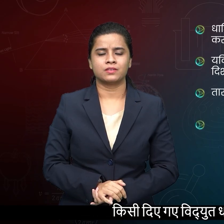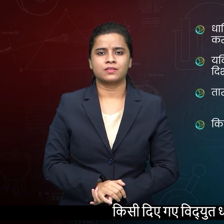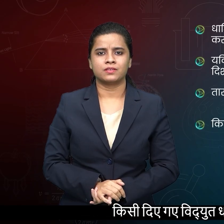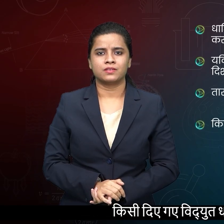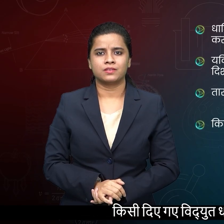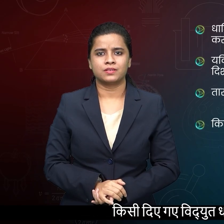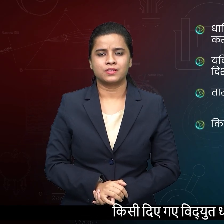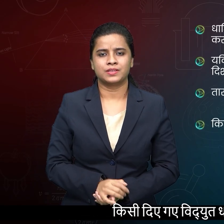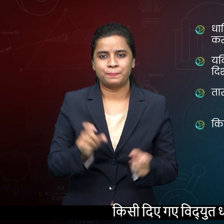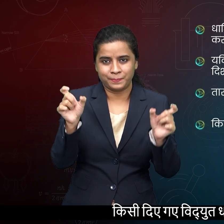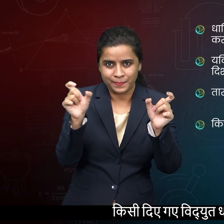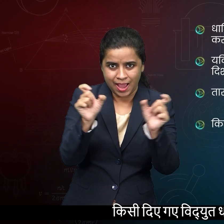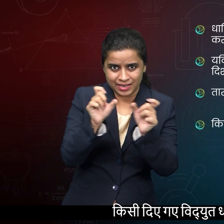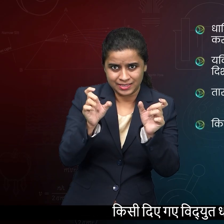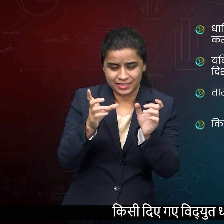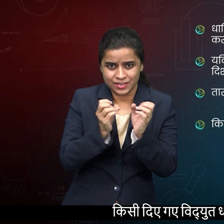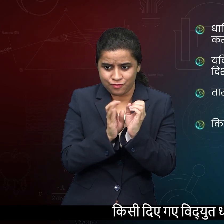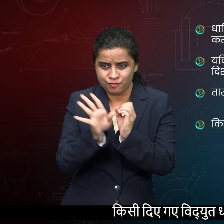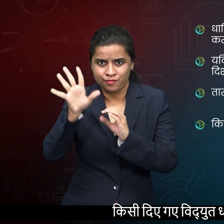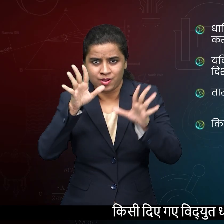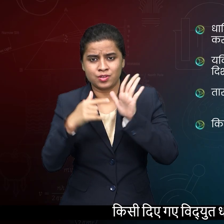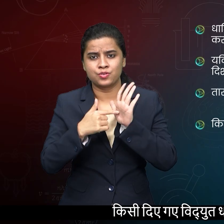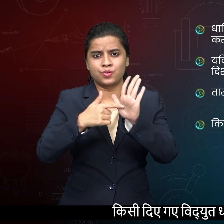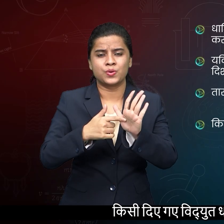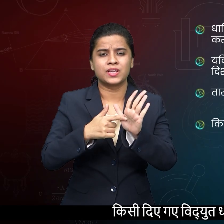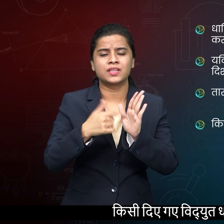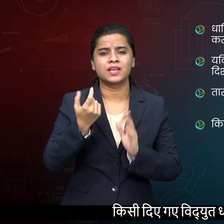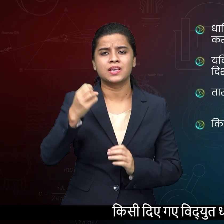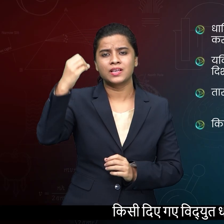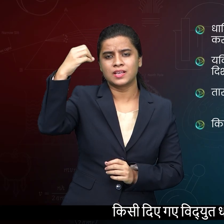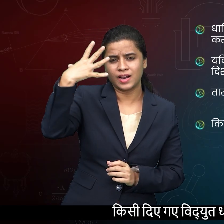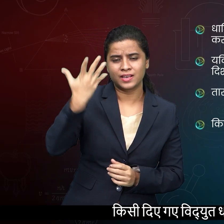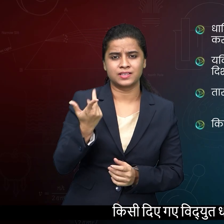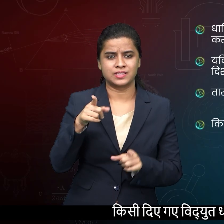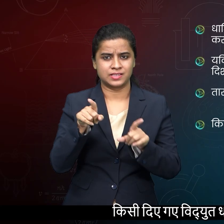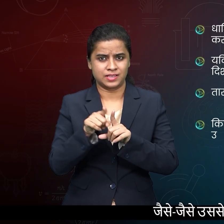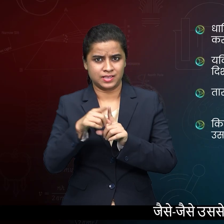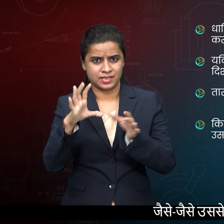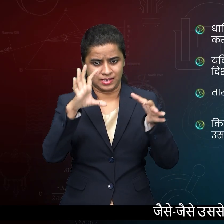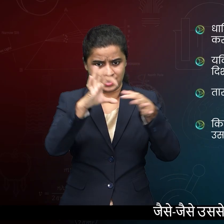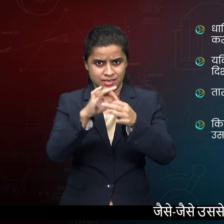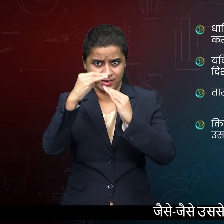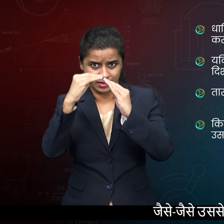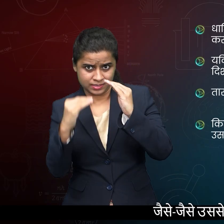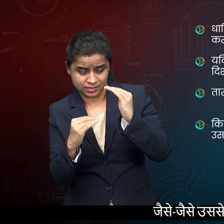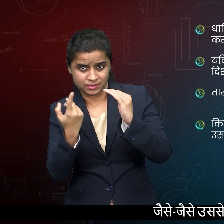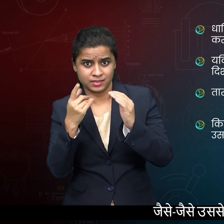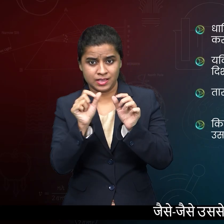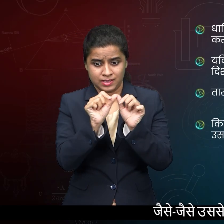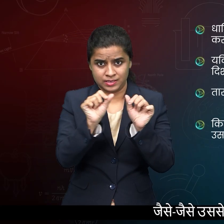किसी दिए गए विद्युत धारा द्वारा चालक में उत्पन्न चुंबकीय क्षेत्र जैसे जैसे उससे दूरी